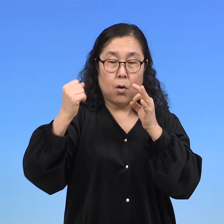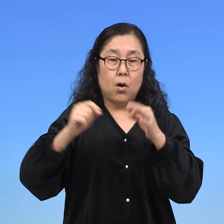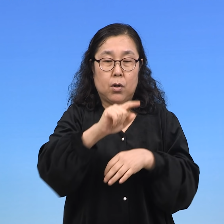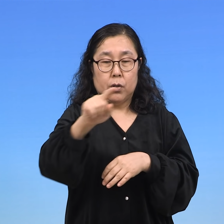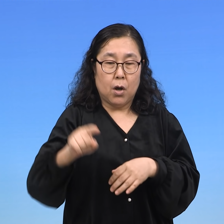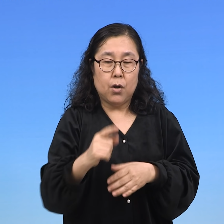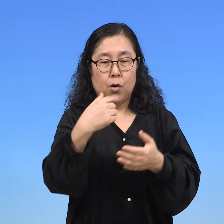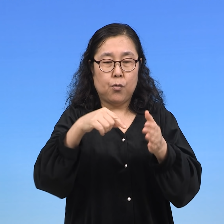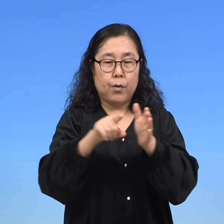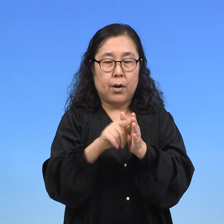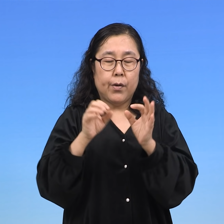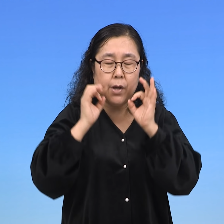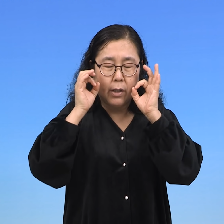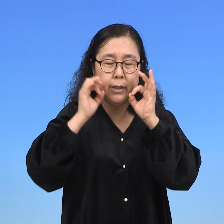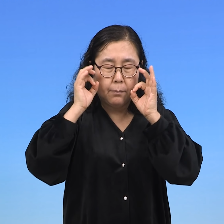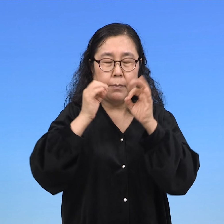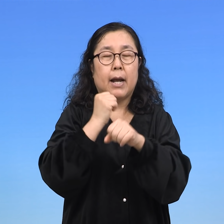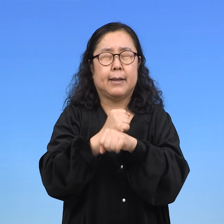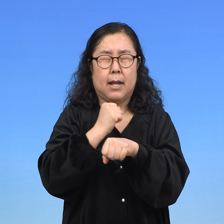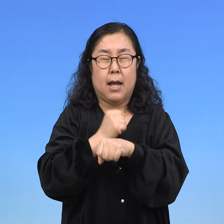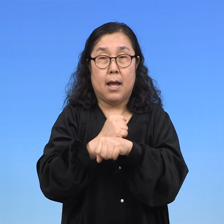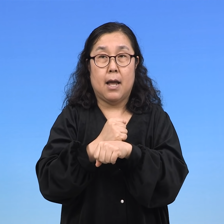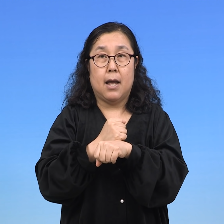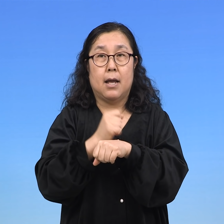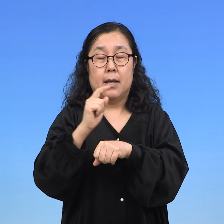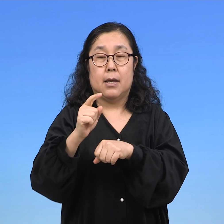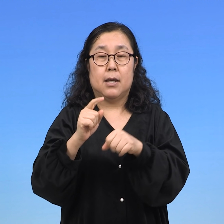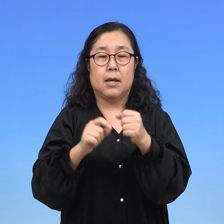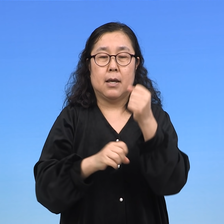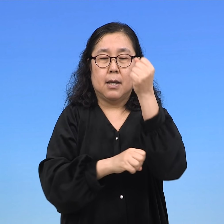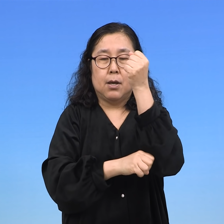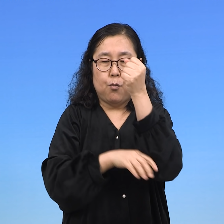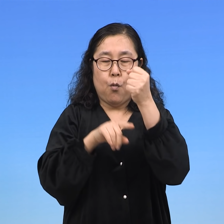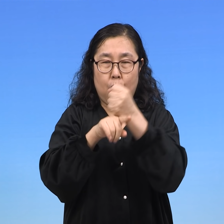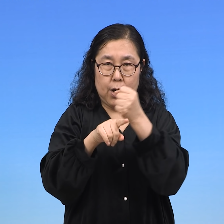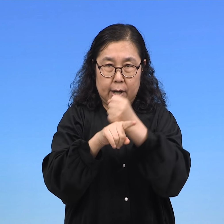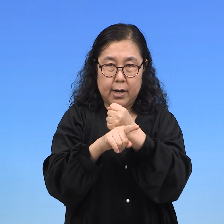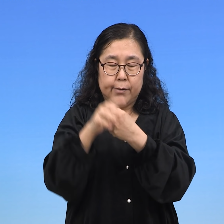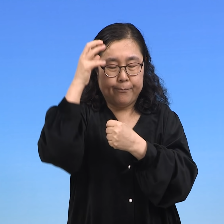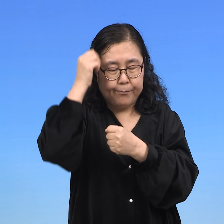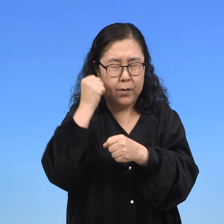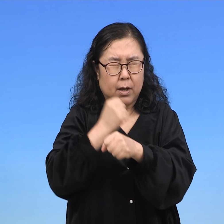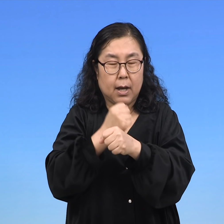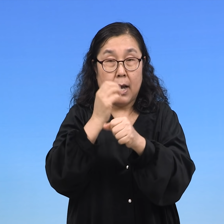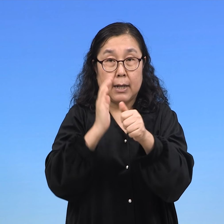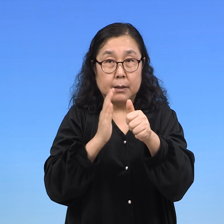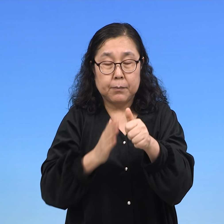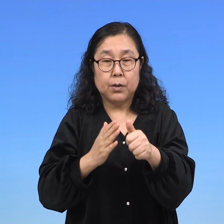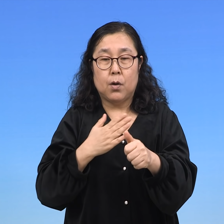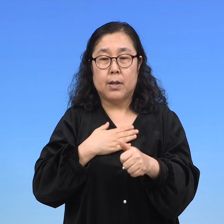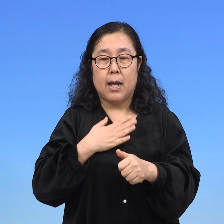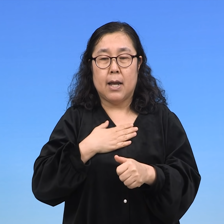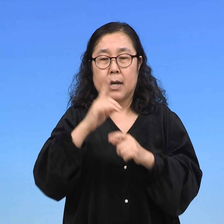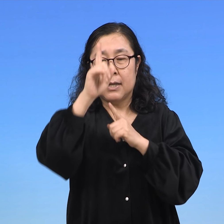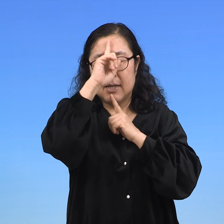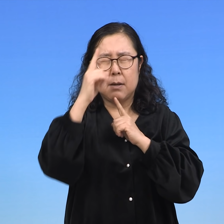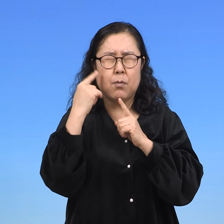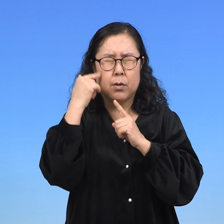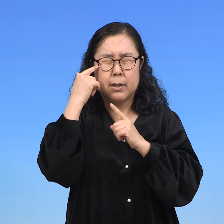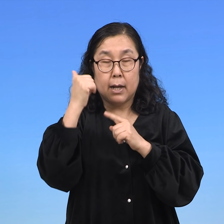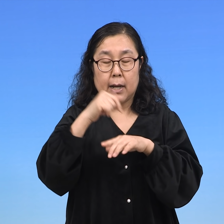하나님의 열심으로 너희를 위하여 열심을 내노니. 이 원리를 잊으시면 안 됩니다. 이찬수 목사가 아무리